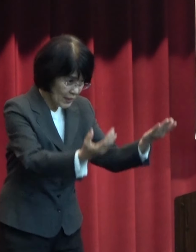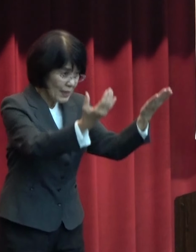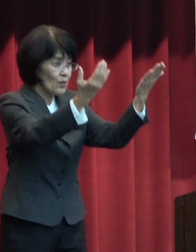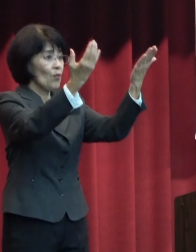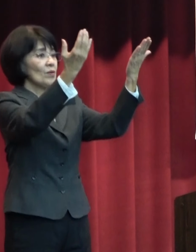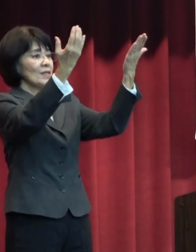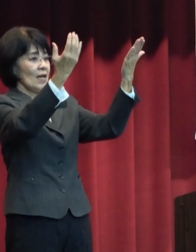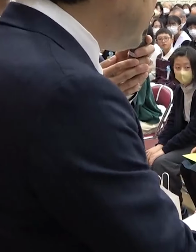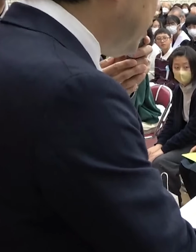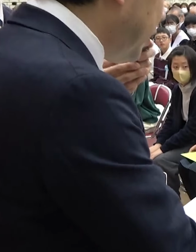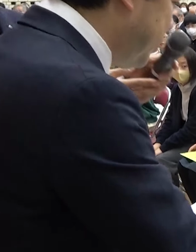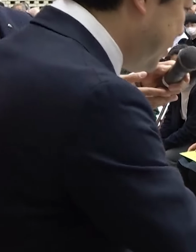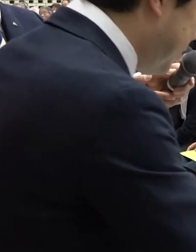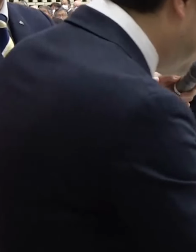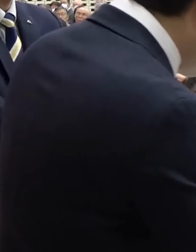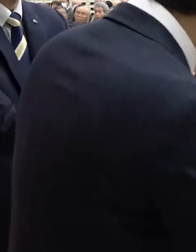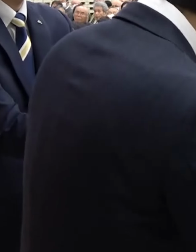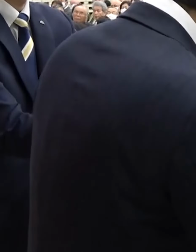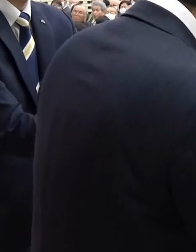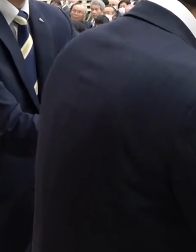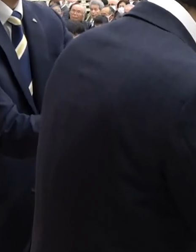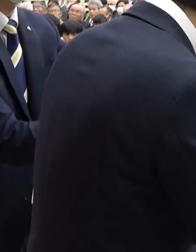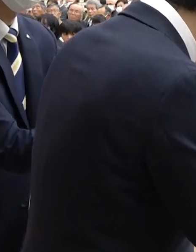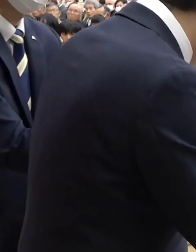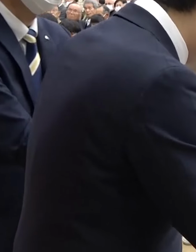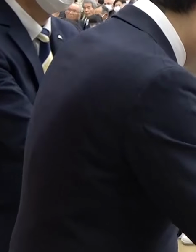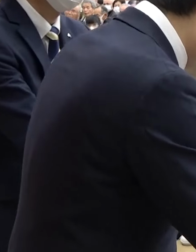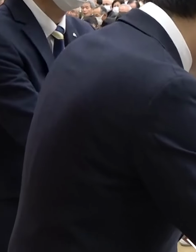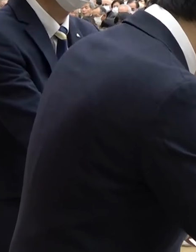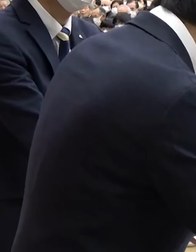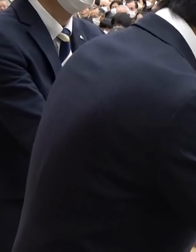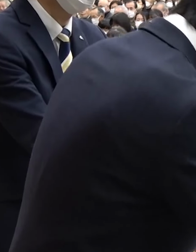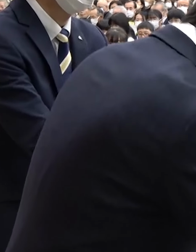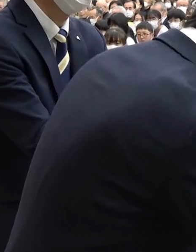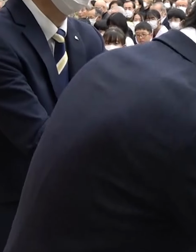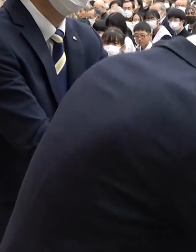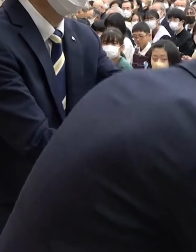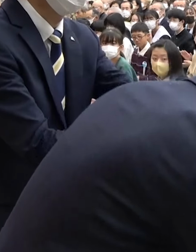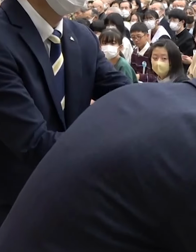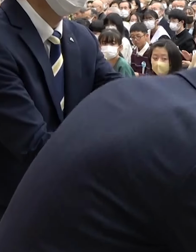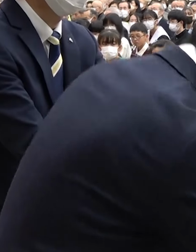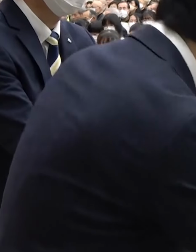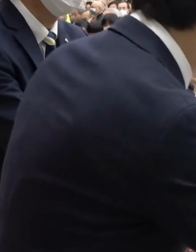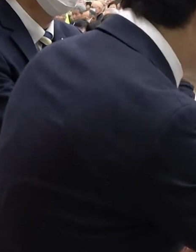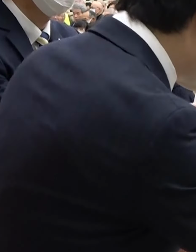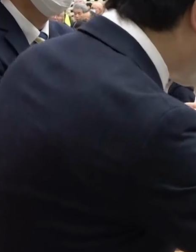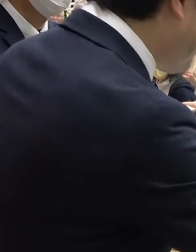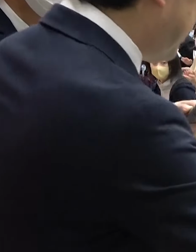。 はい、おめでとうございます。